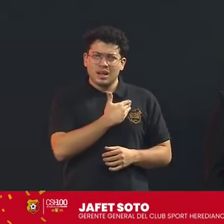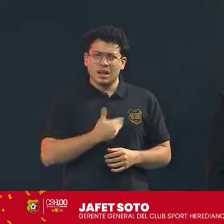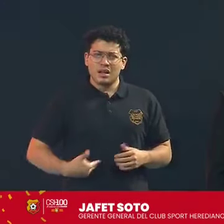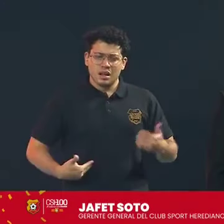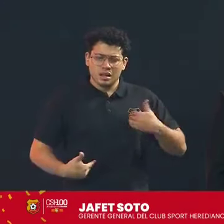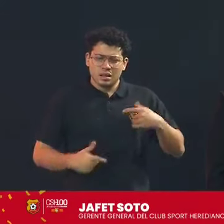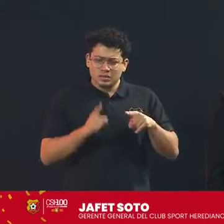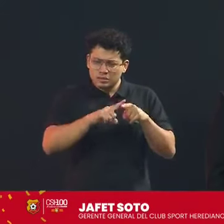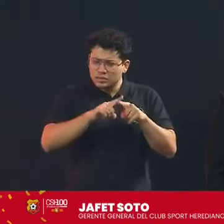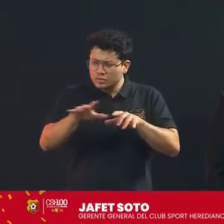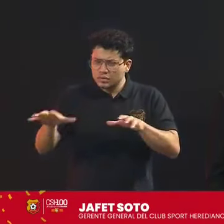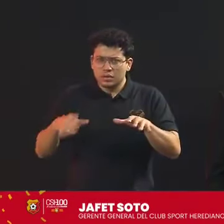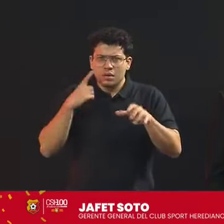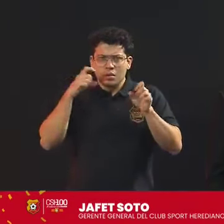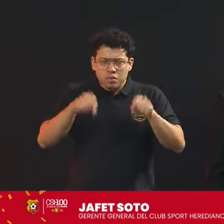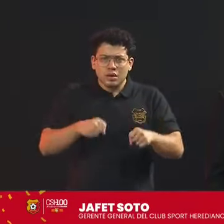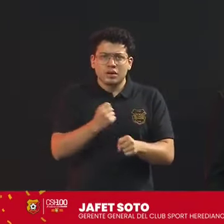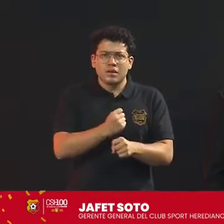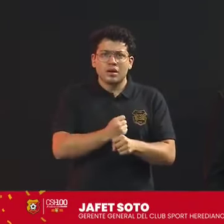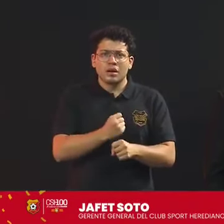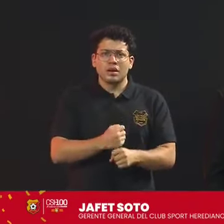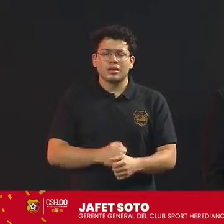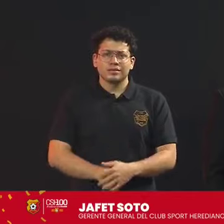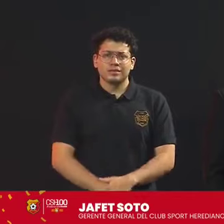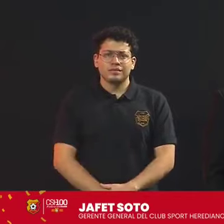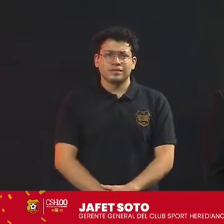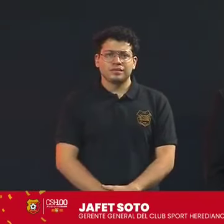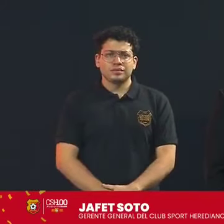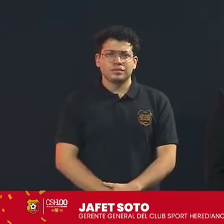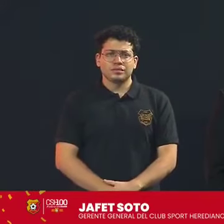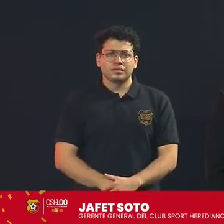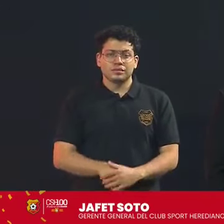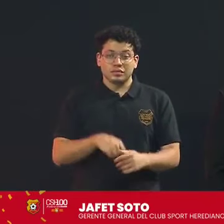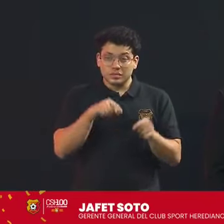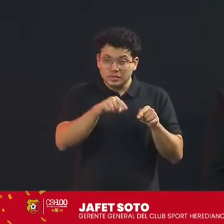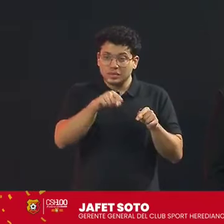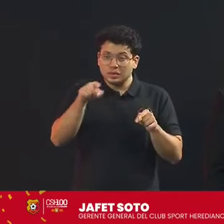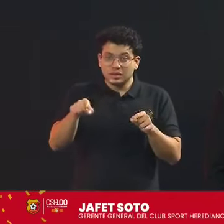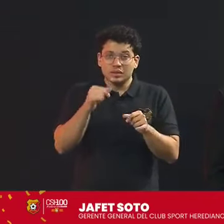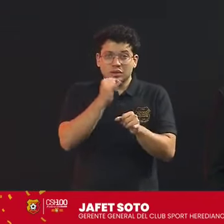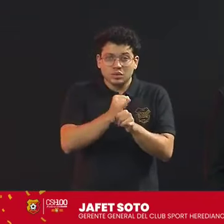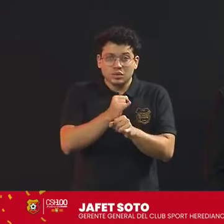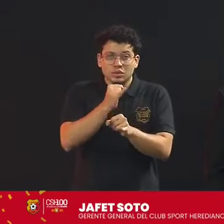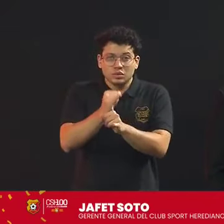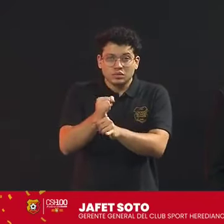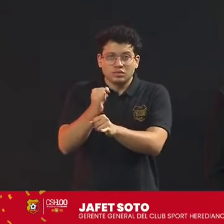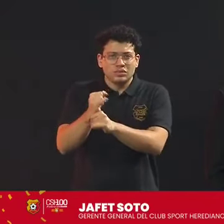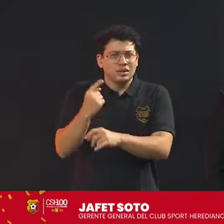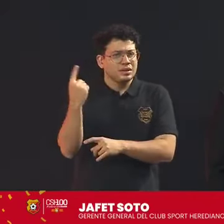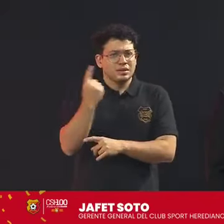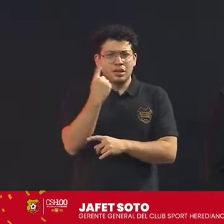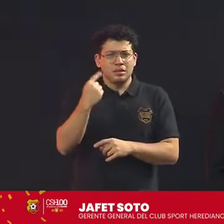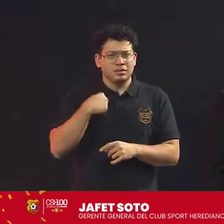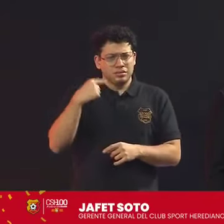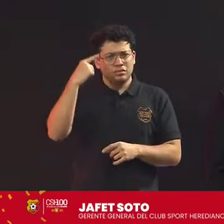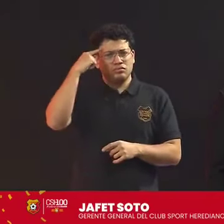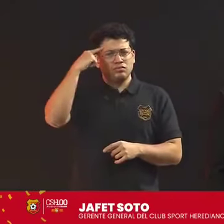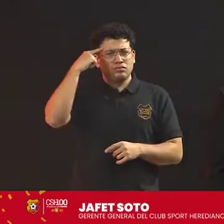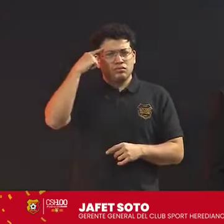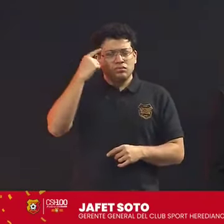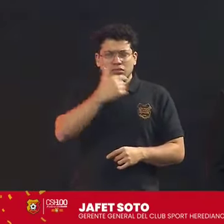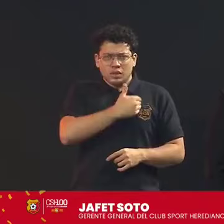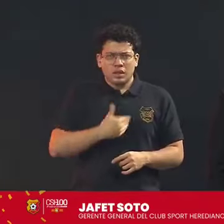estas condiciones para trabajar. Por cada institución que pasaba, siempre tenía presente a mi